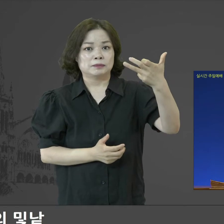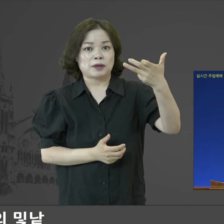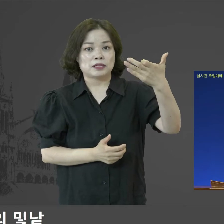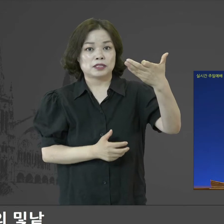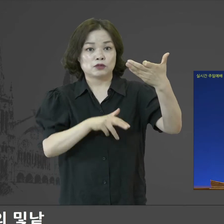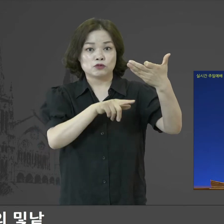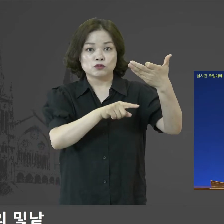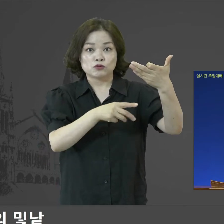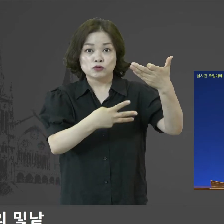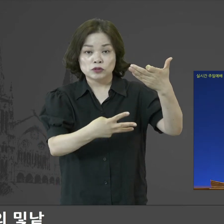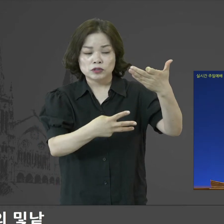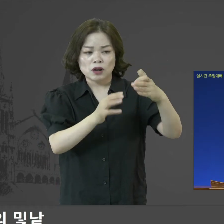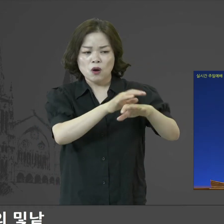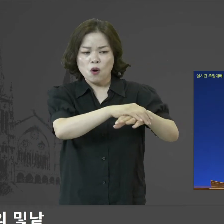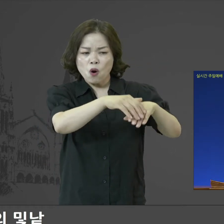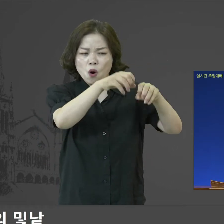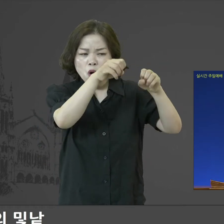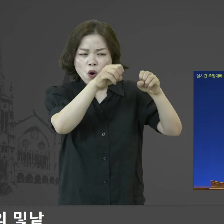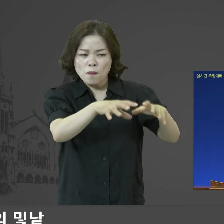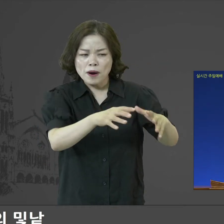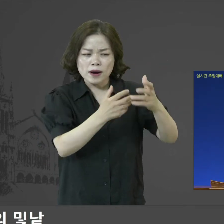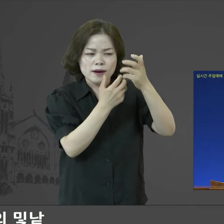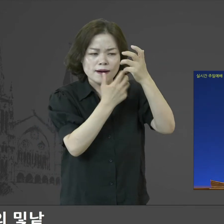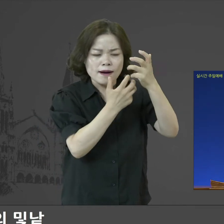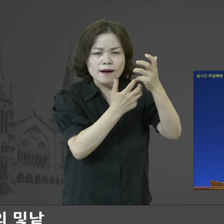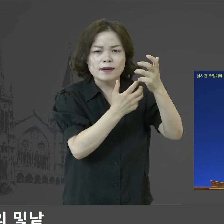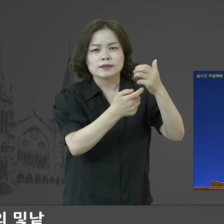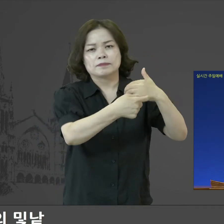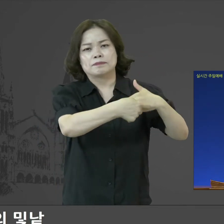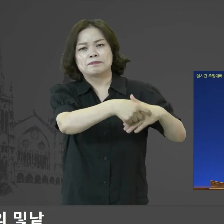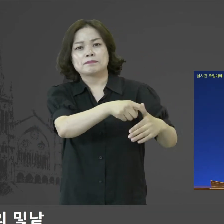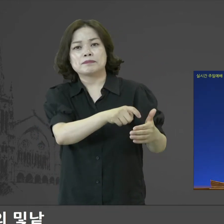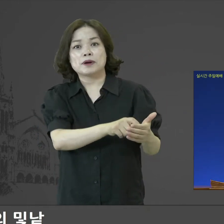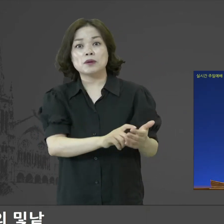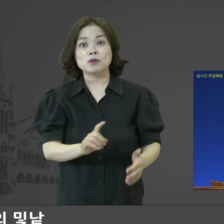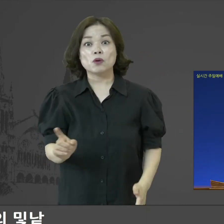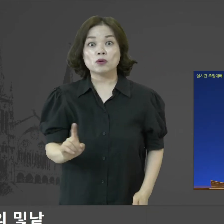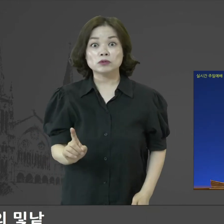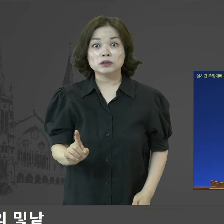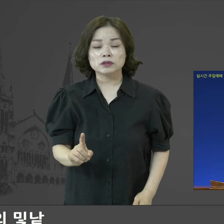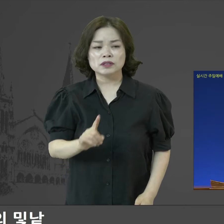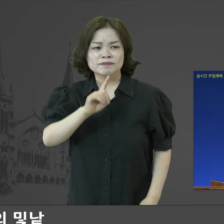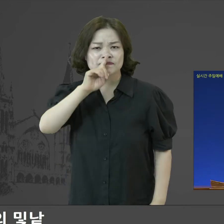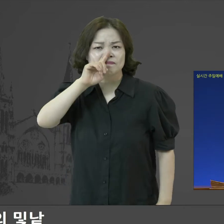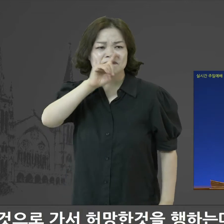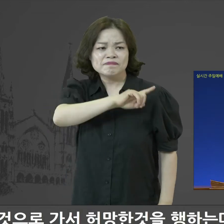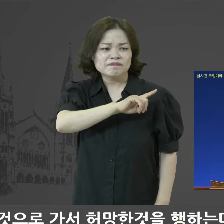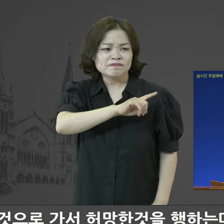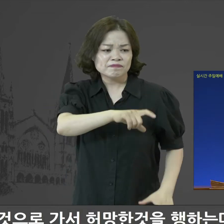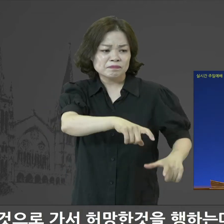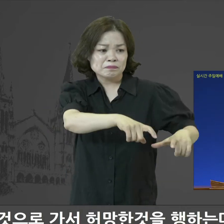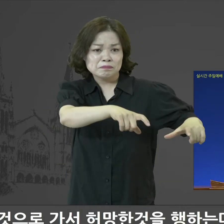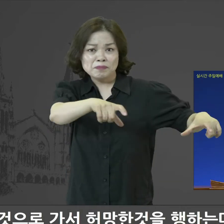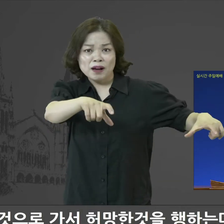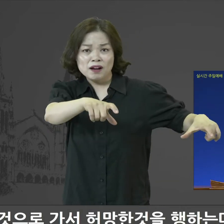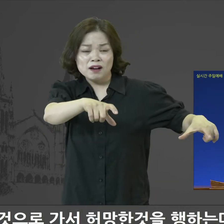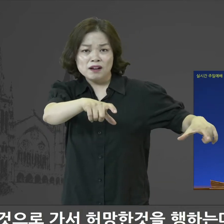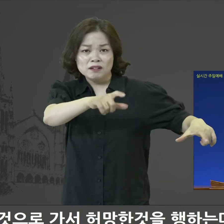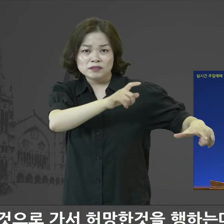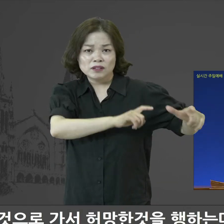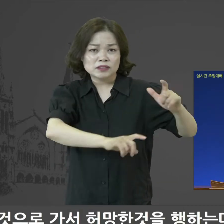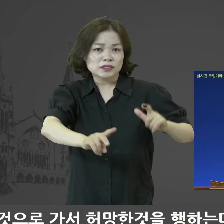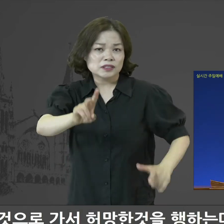보면 허망한 것을 행하는 마음이 어떻게 점점 악화되는가, 어떻게